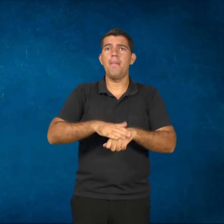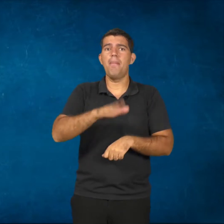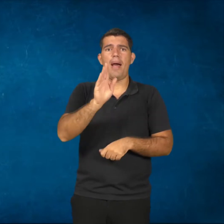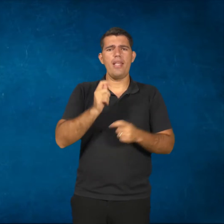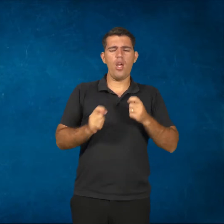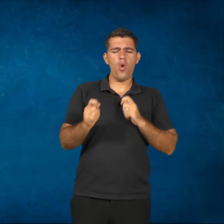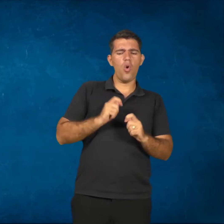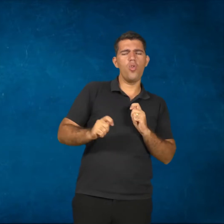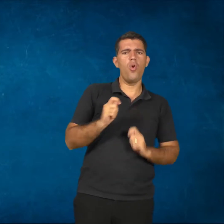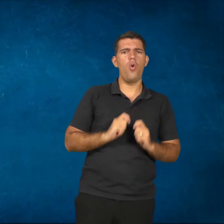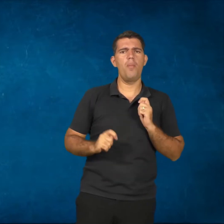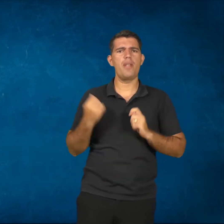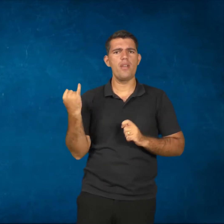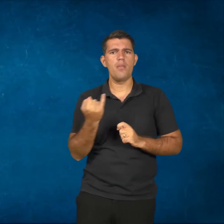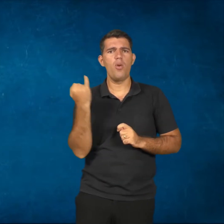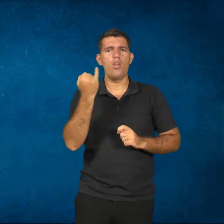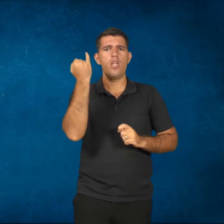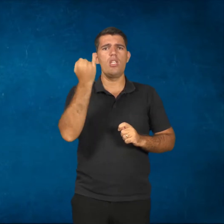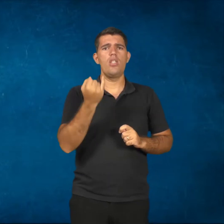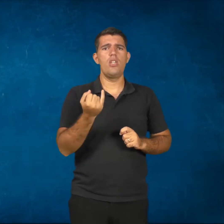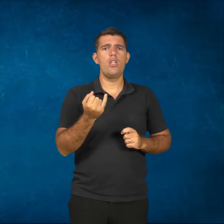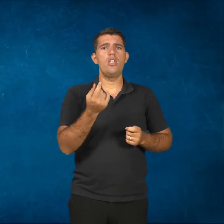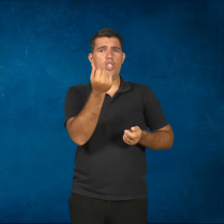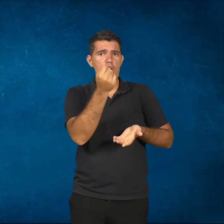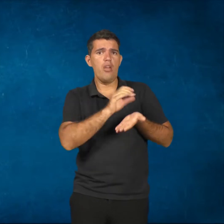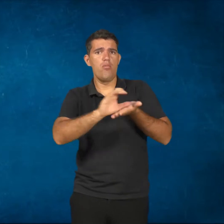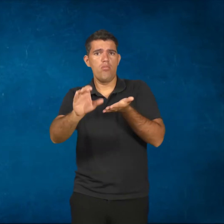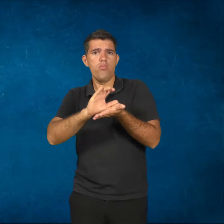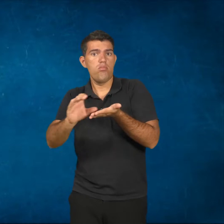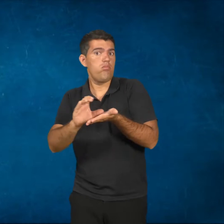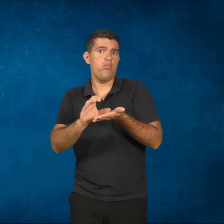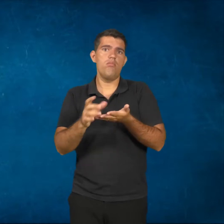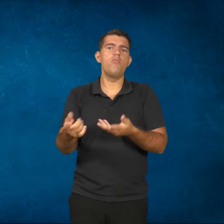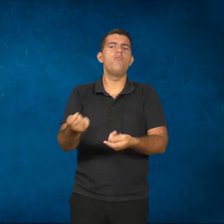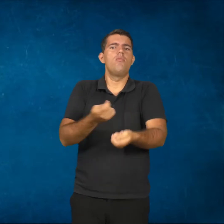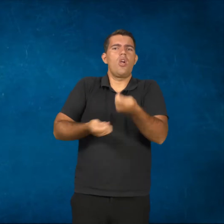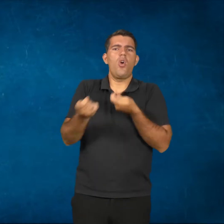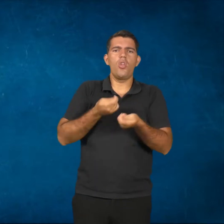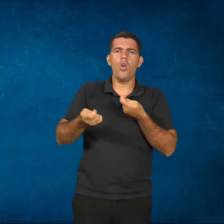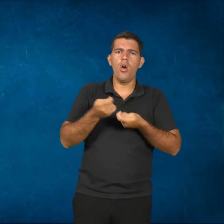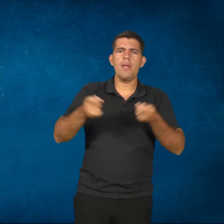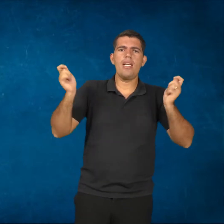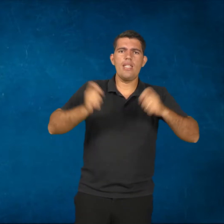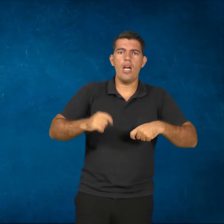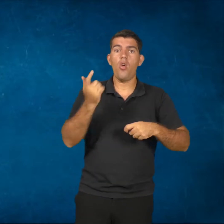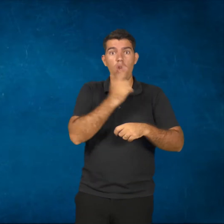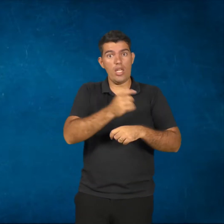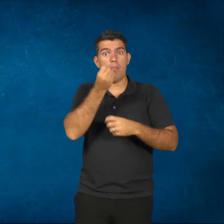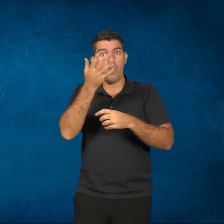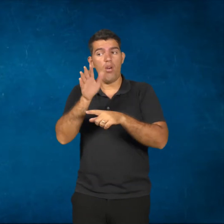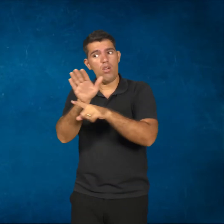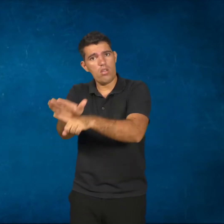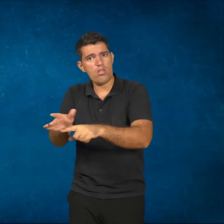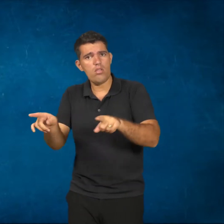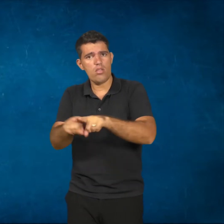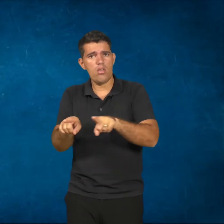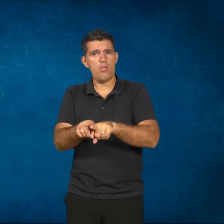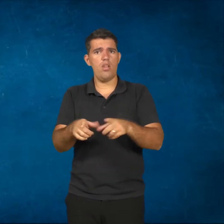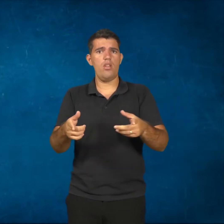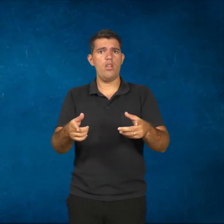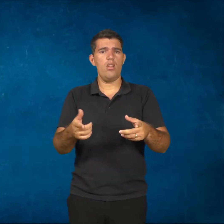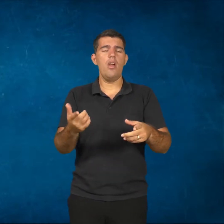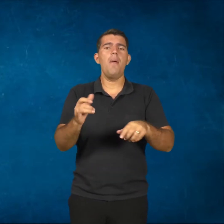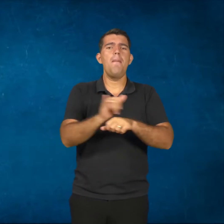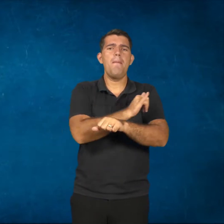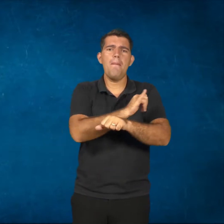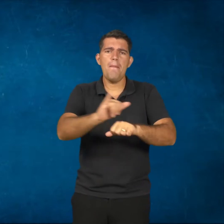mais econômica possível, quer dizer, despendendo menos recursos possível. Isso precisa ser feito da forma mais adequada possível,